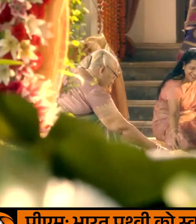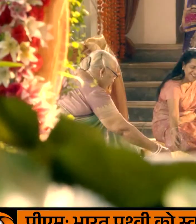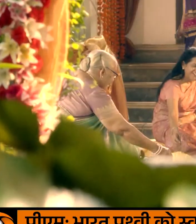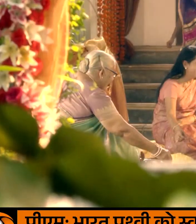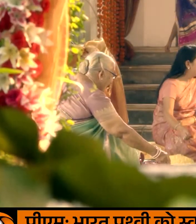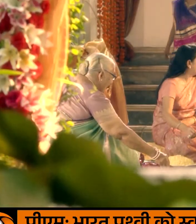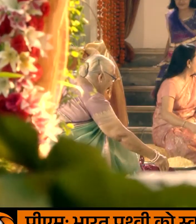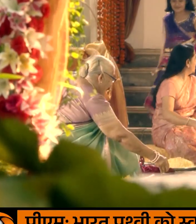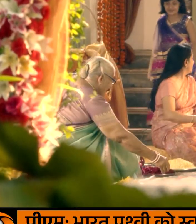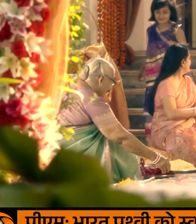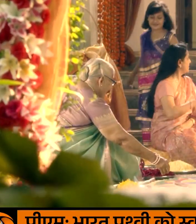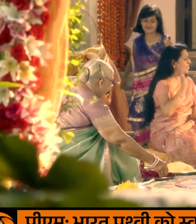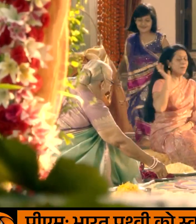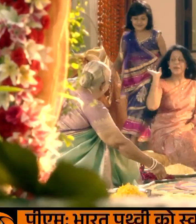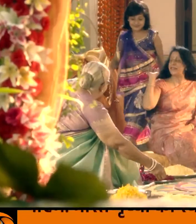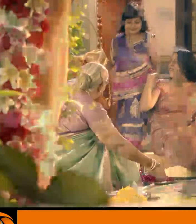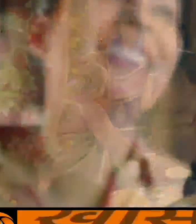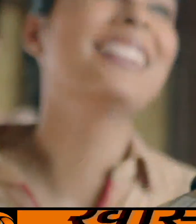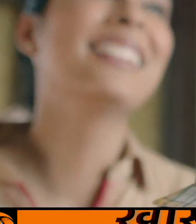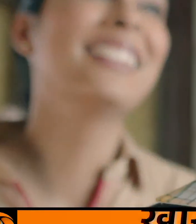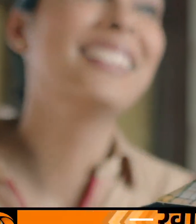बेटियां घर संवारती हैं।